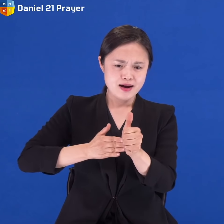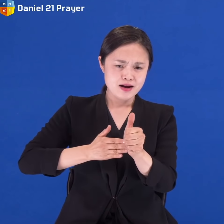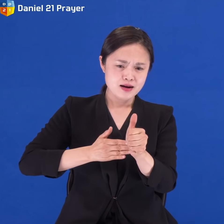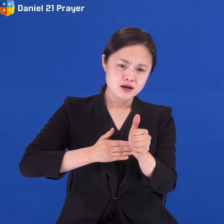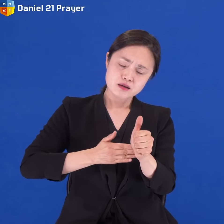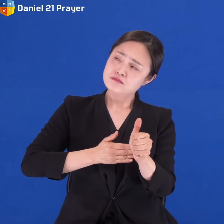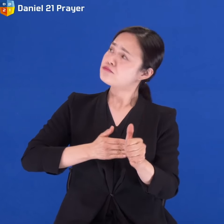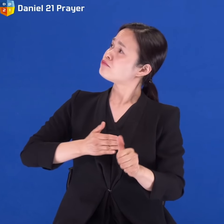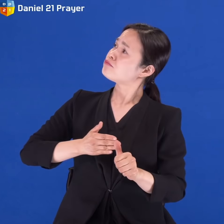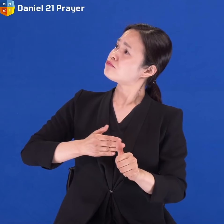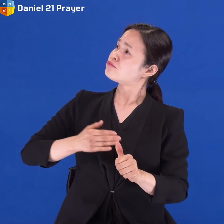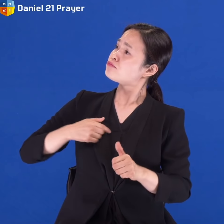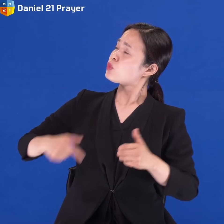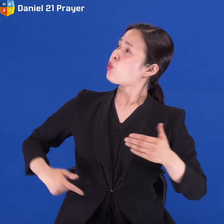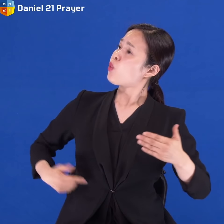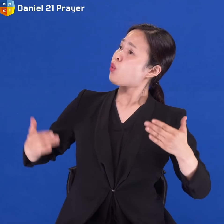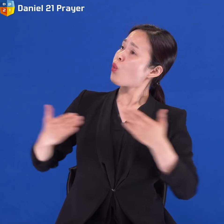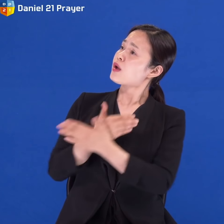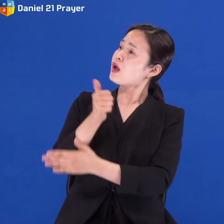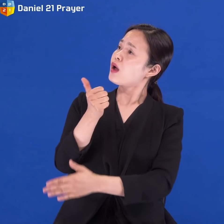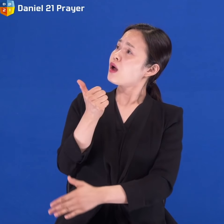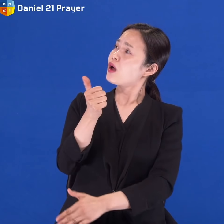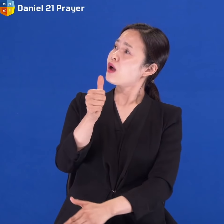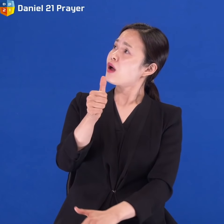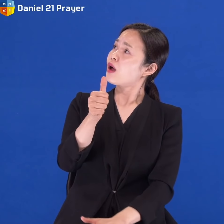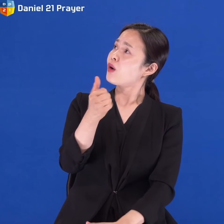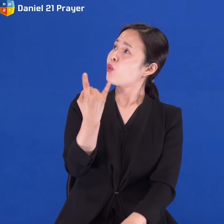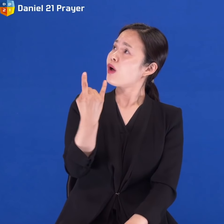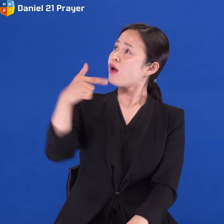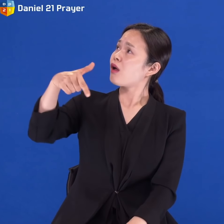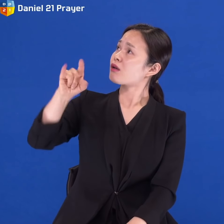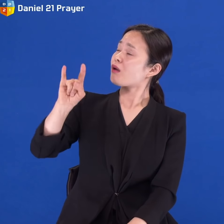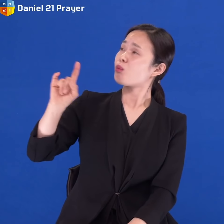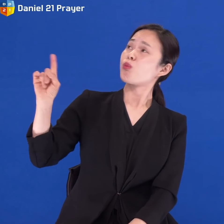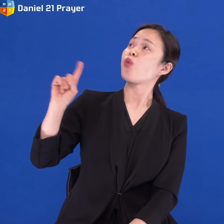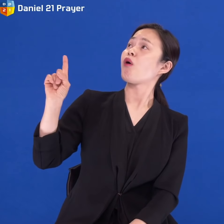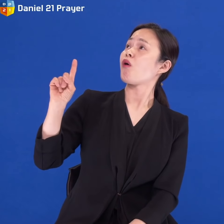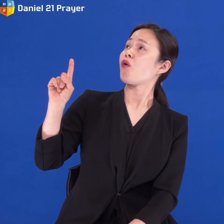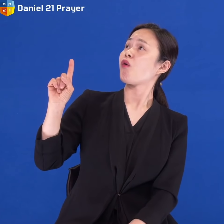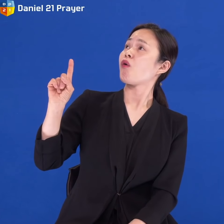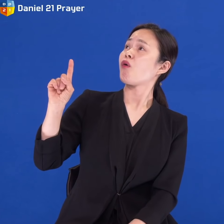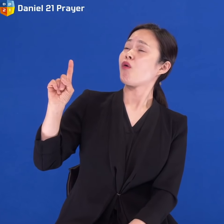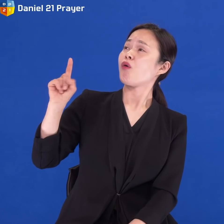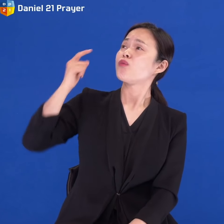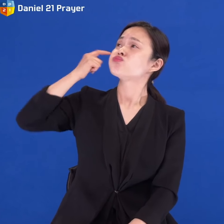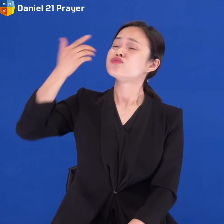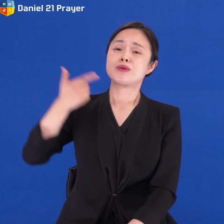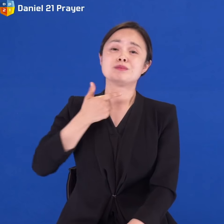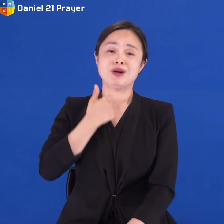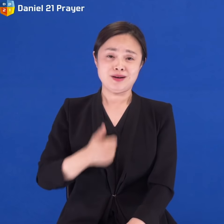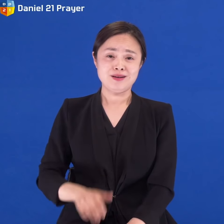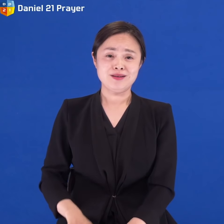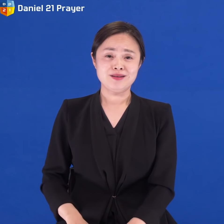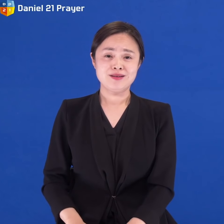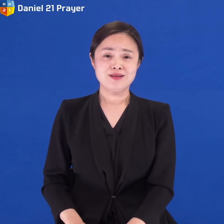했던 사람이 저의 25년 전에 저의 신앙 고백입니다. 장난 아니죠?